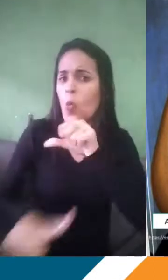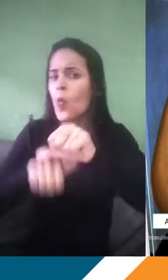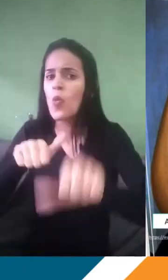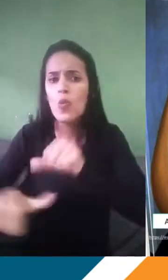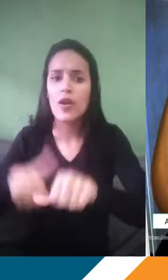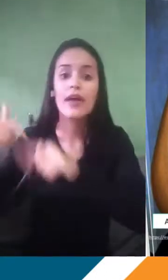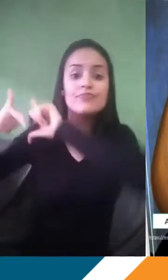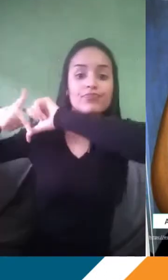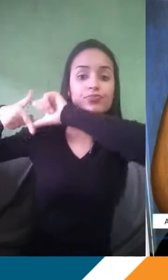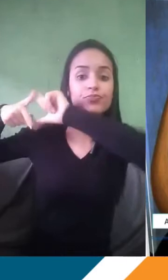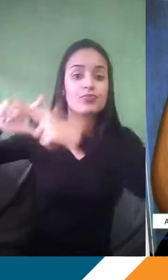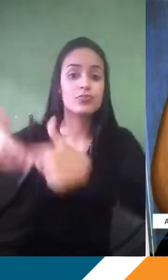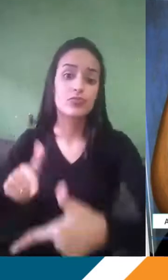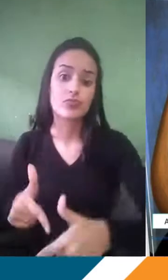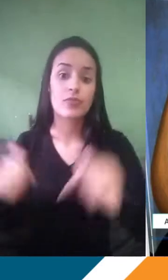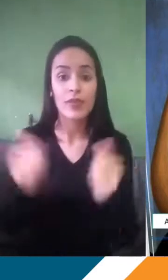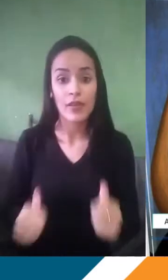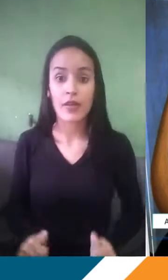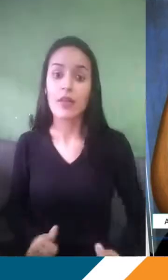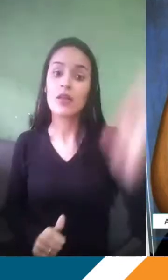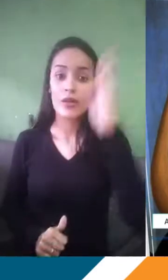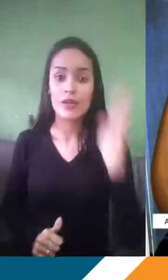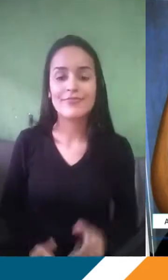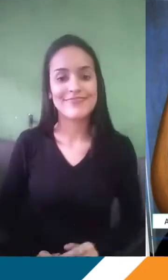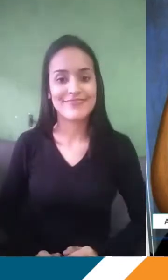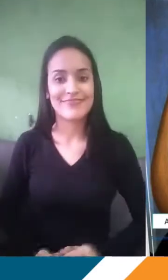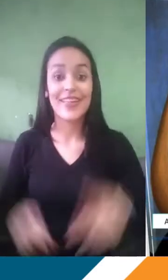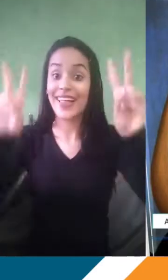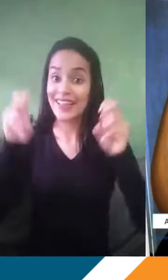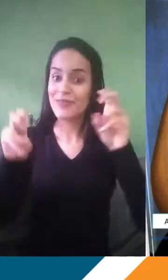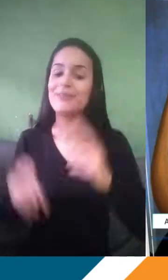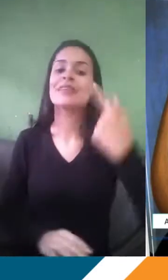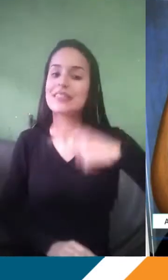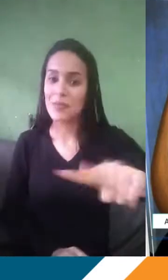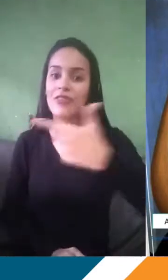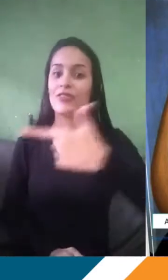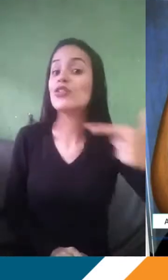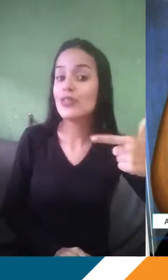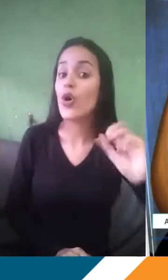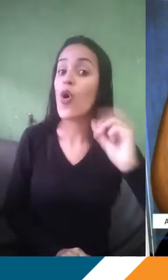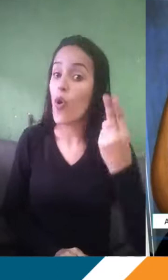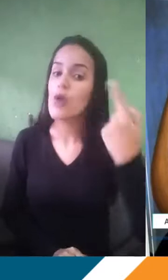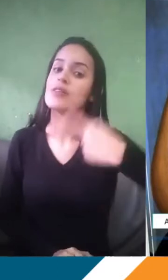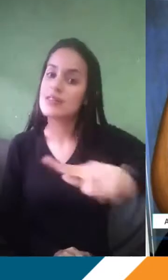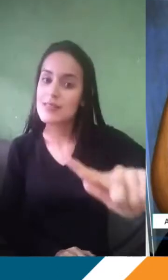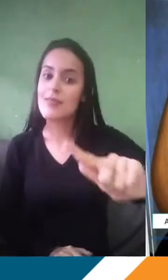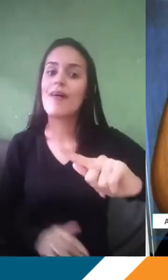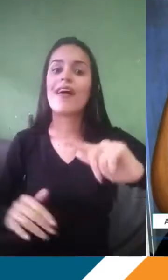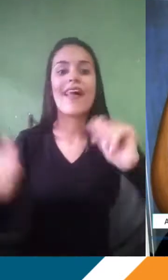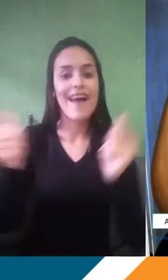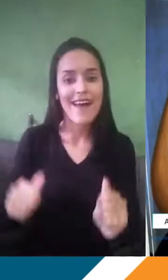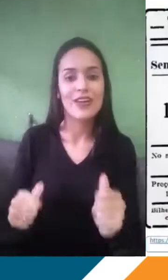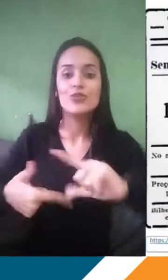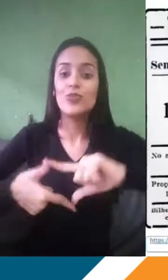tradição artística brasileira. A Semana de 22, também conhecida como Semana de Arte